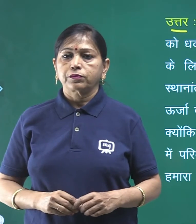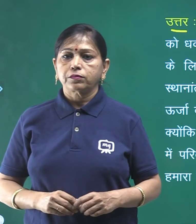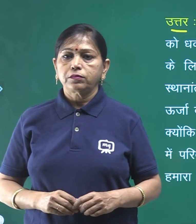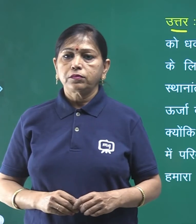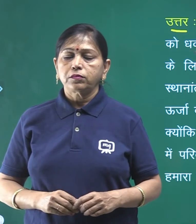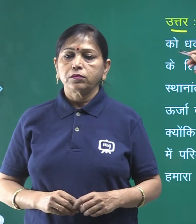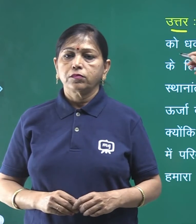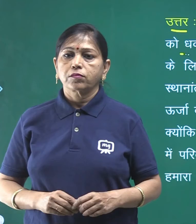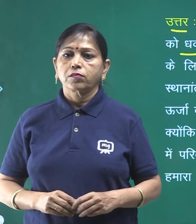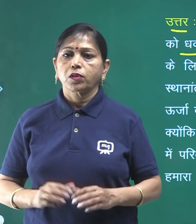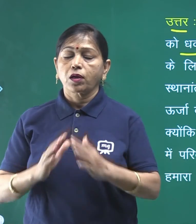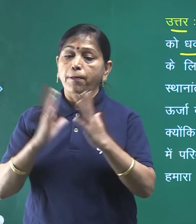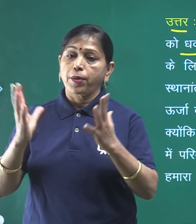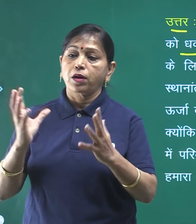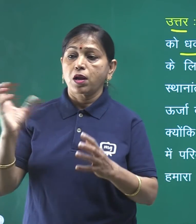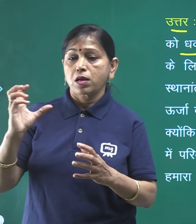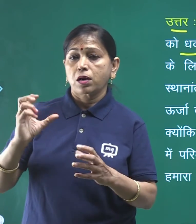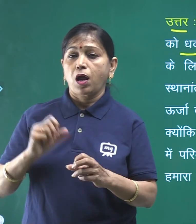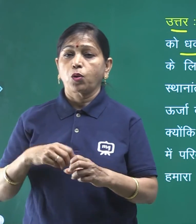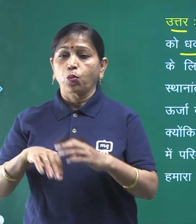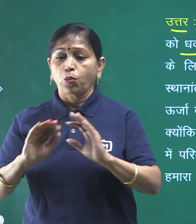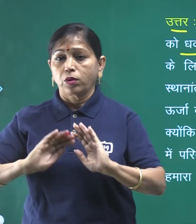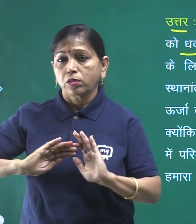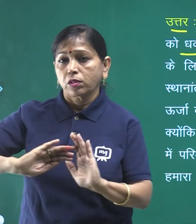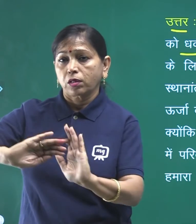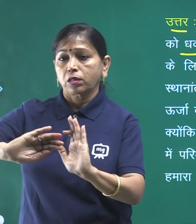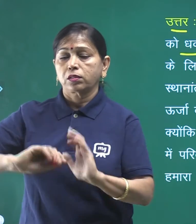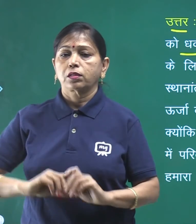बड़ी चट्टान को ढकेलते हैं